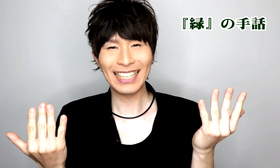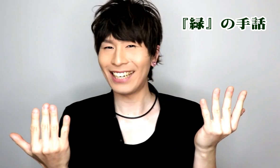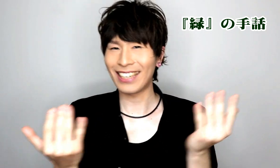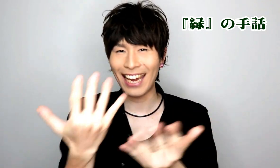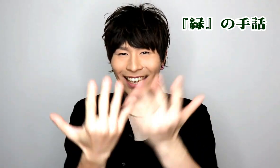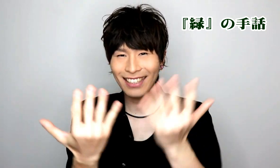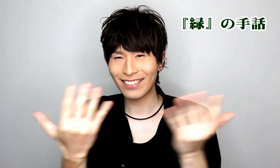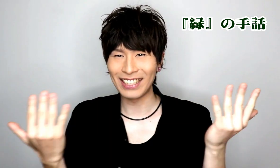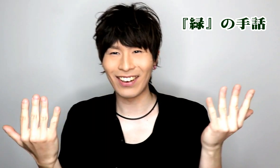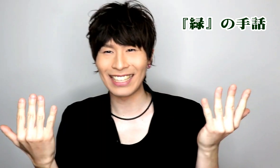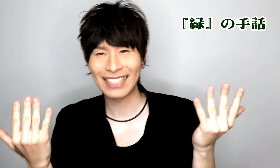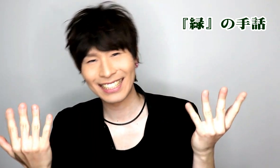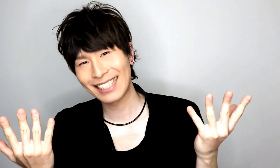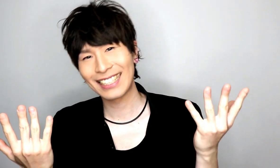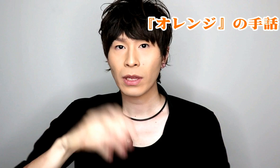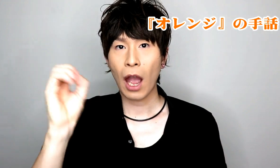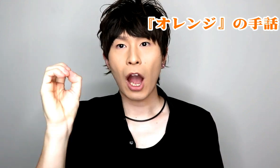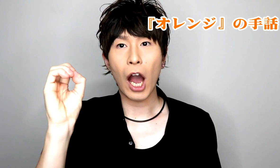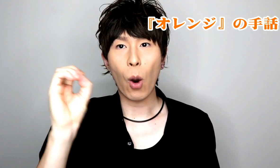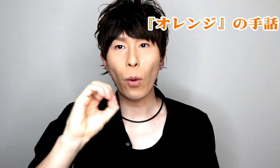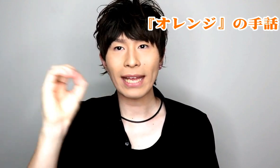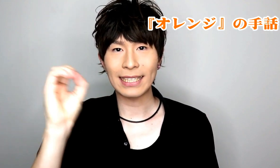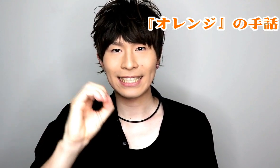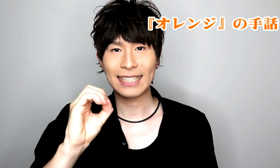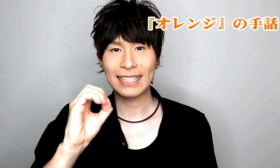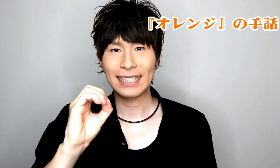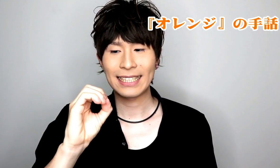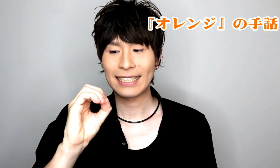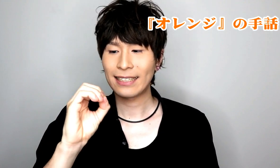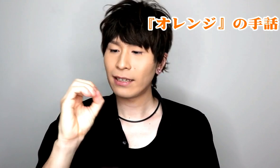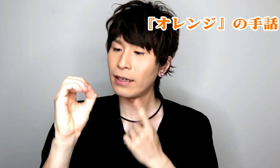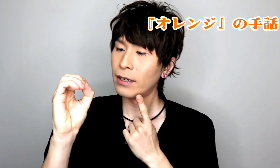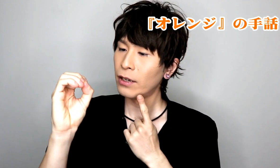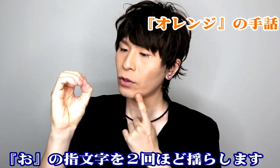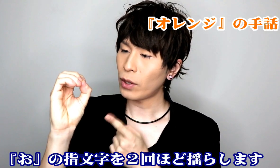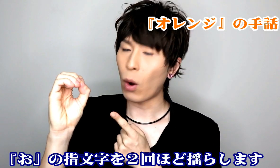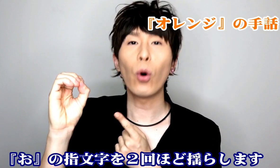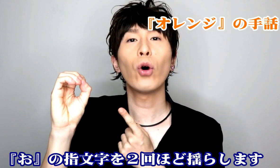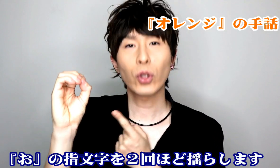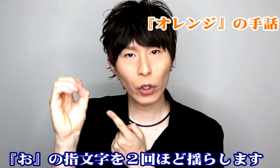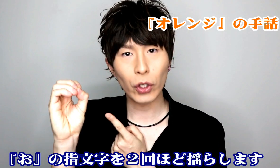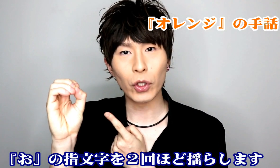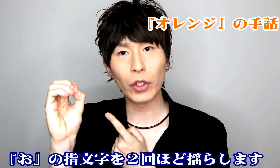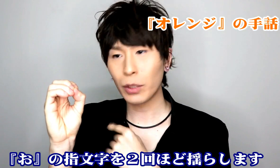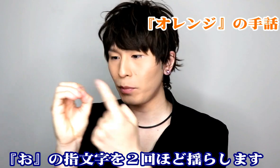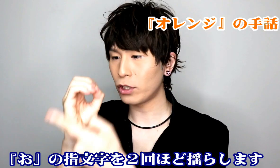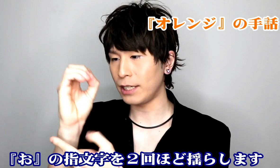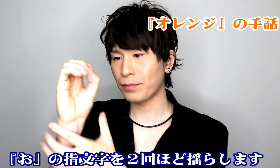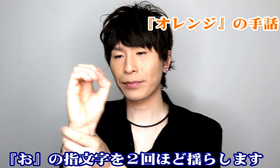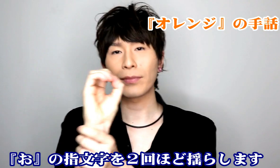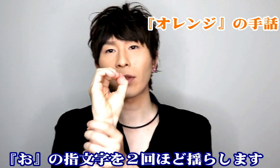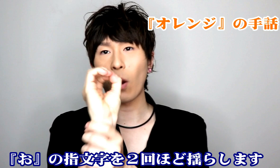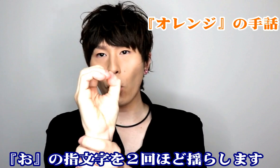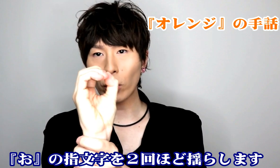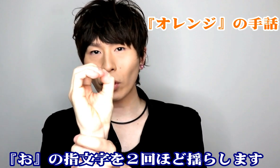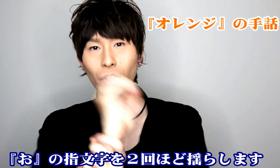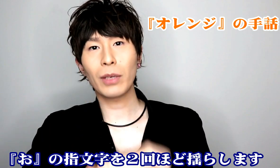OK、 緑。オレンジ、これは O という指文字、 O という指文